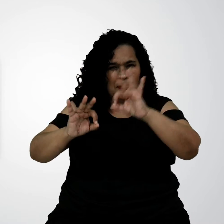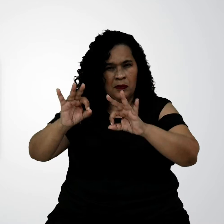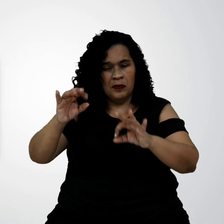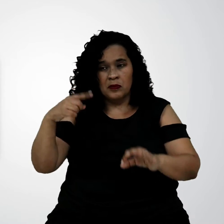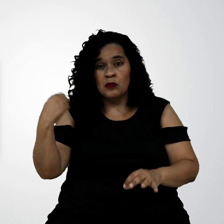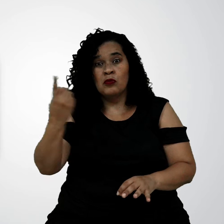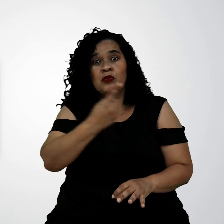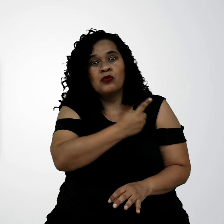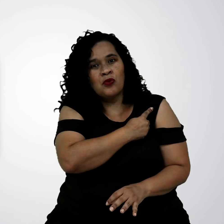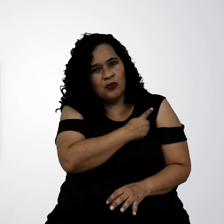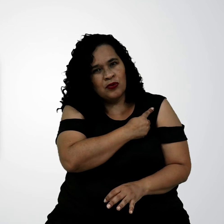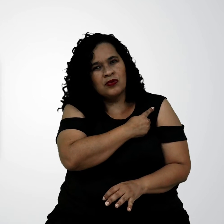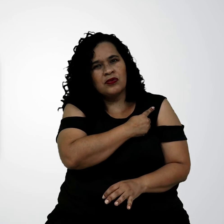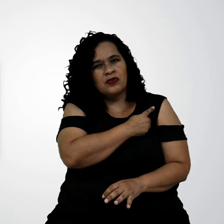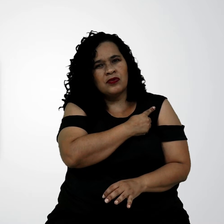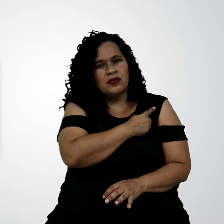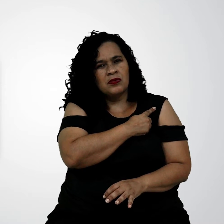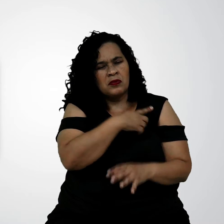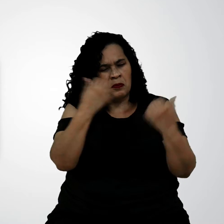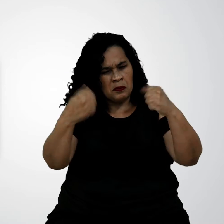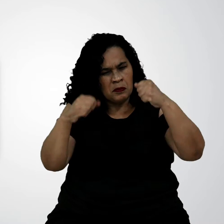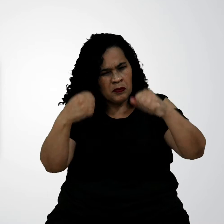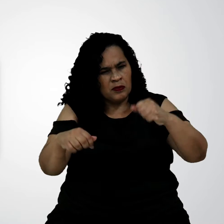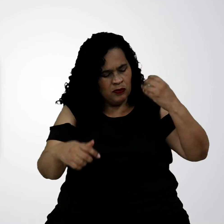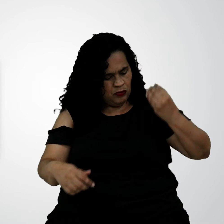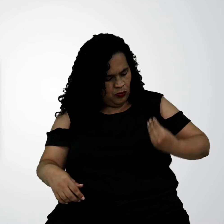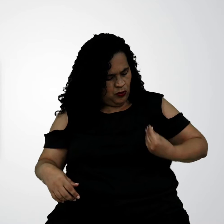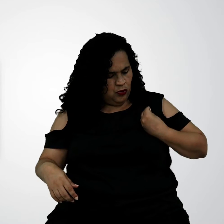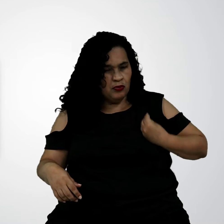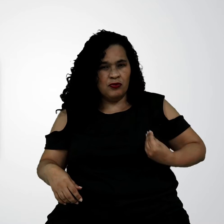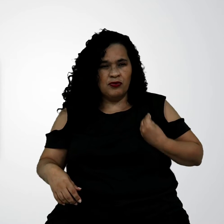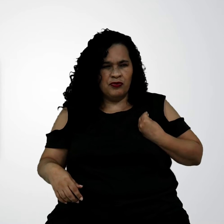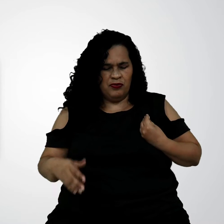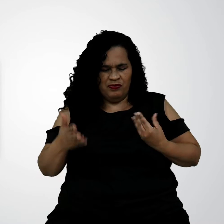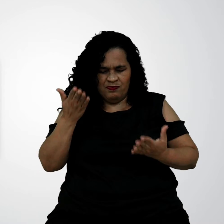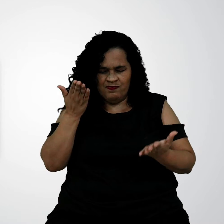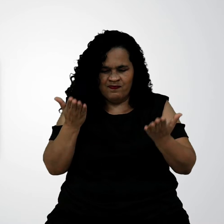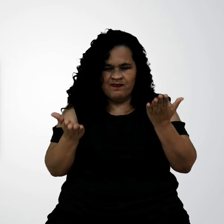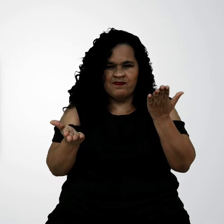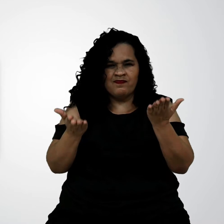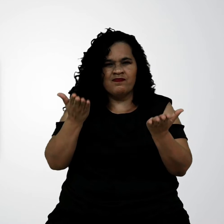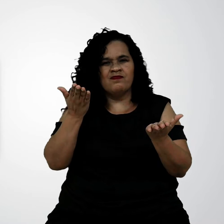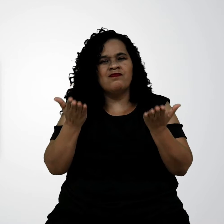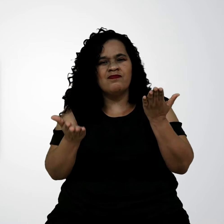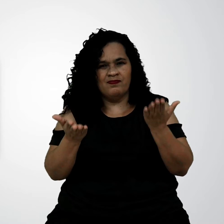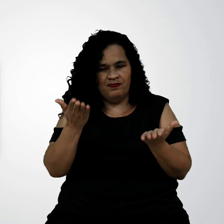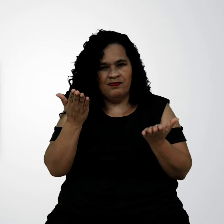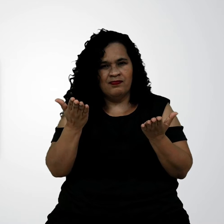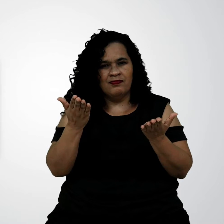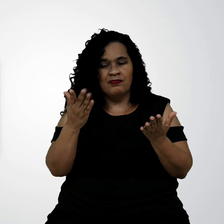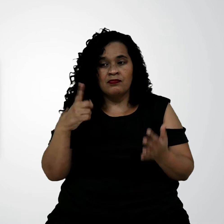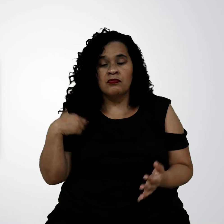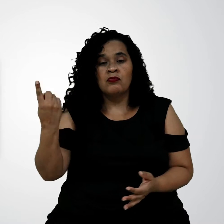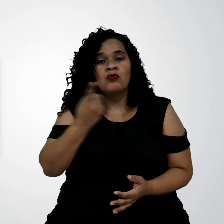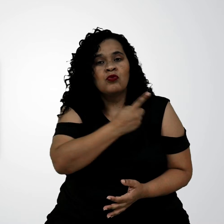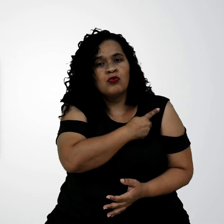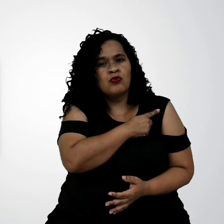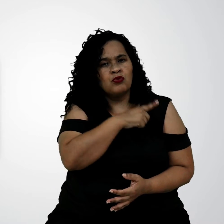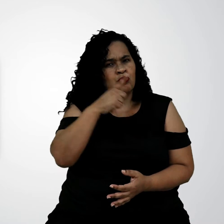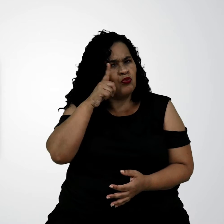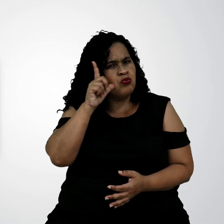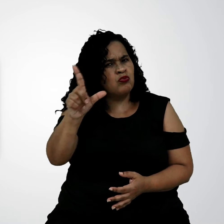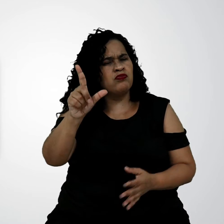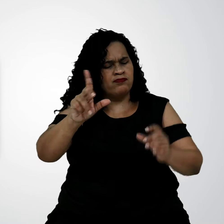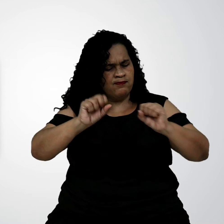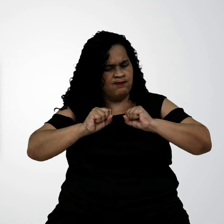é uma vida equilibrada. É uma vida equilibrada e nós podemos sim viver